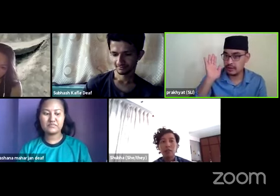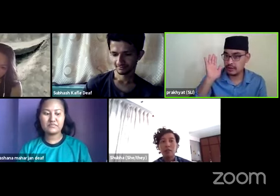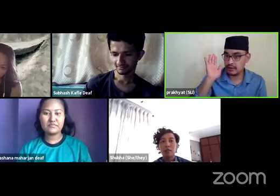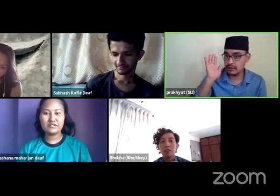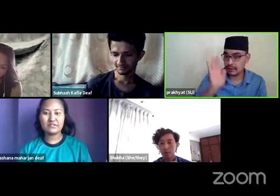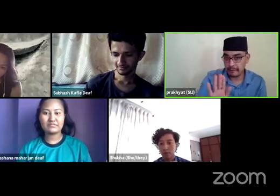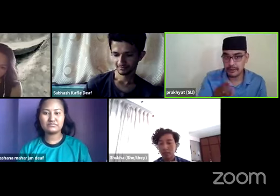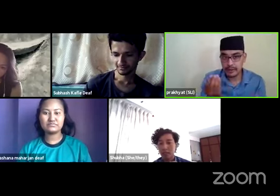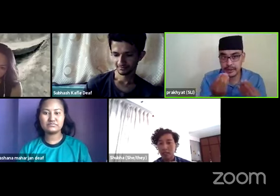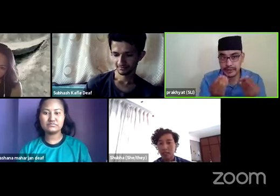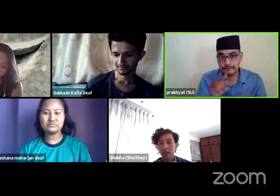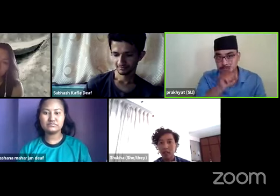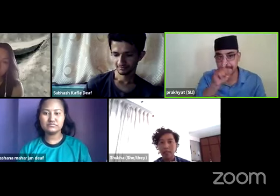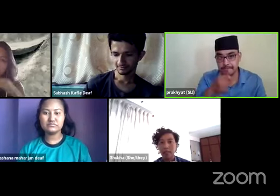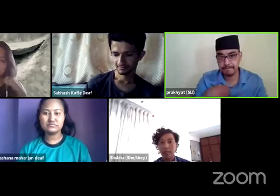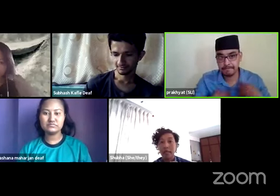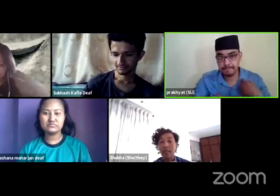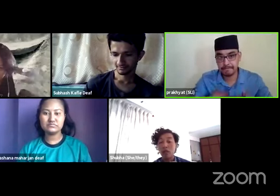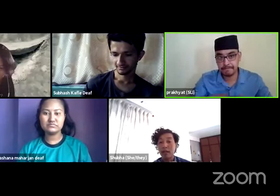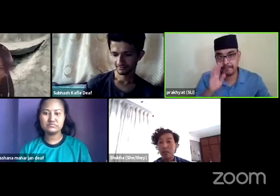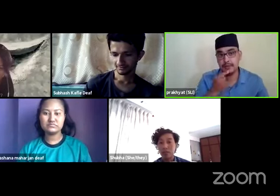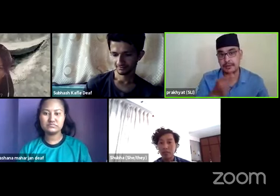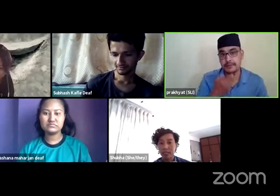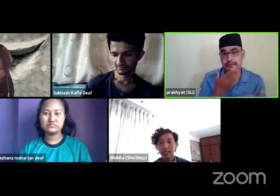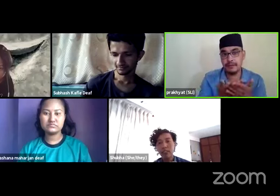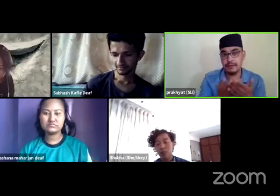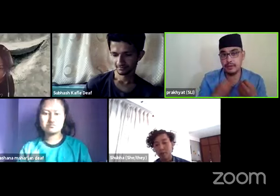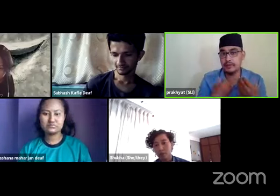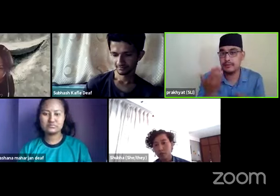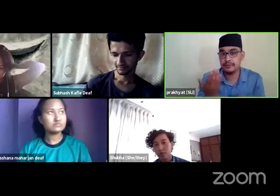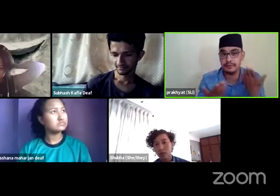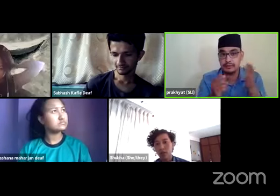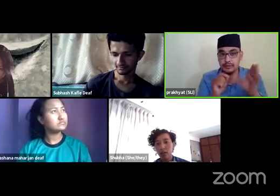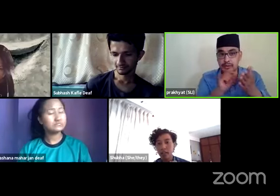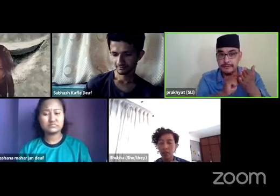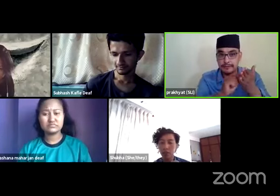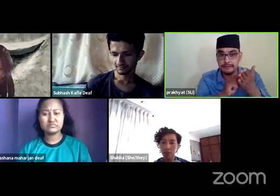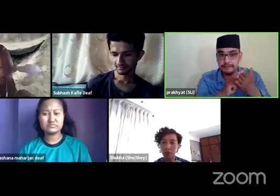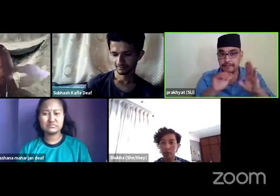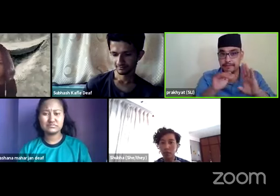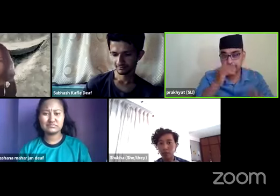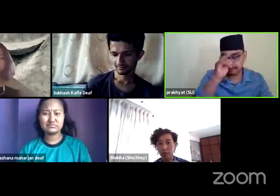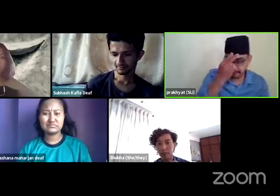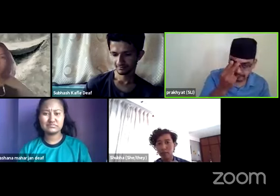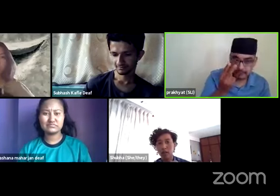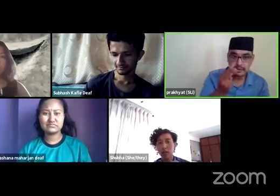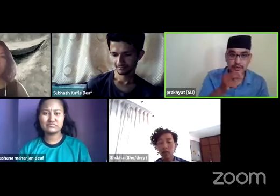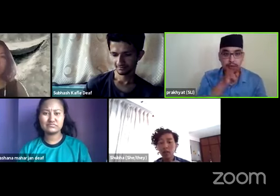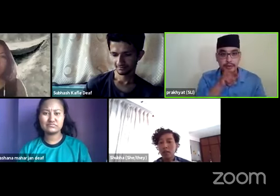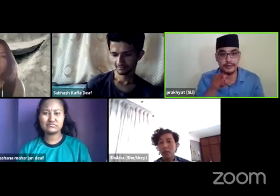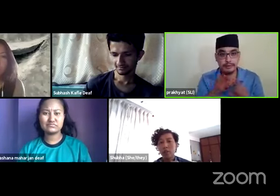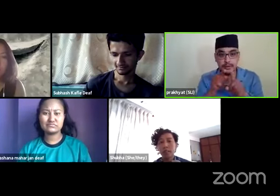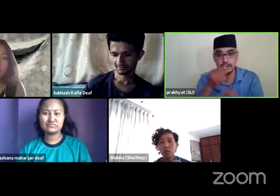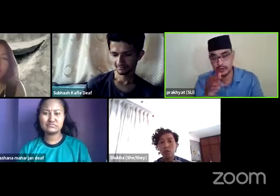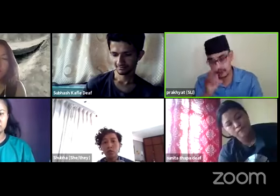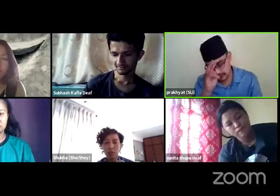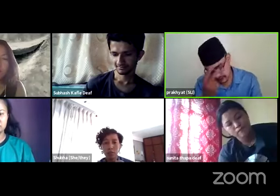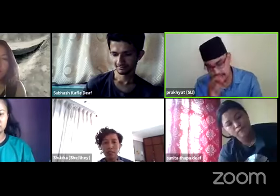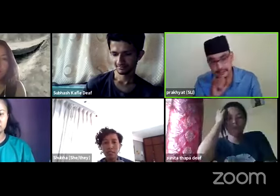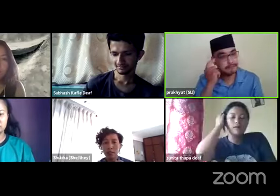तपाईँहरूको केही प्रश्नहरू छ भने अब राख्ने मौका हो है, लेख्नु भए पनि हुन्छ, अहिले अनम्युट गरेर भन्नुभए पनि हुन्छ।